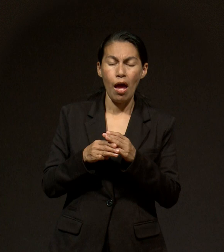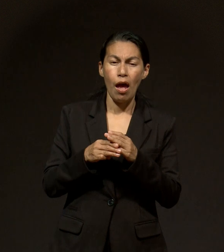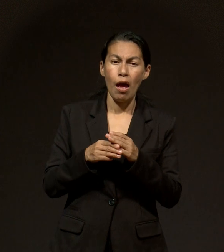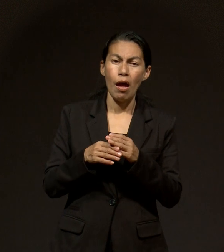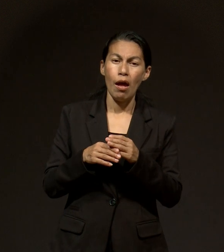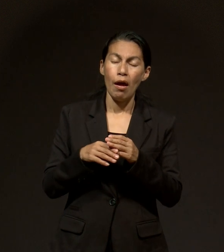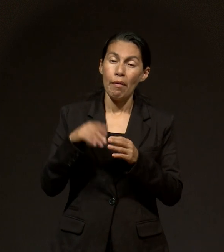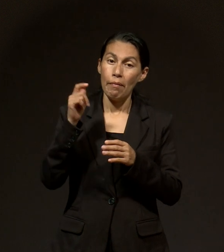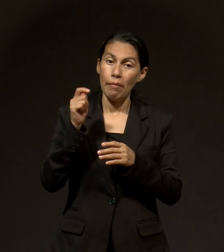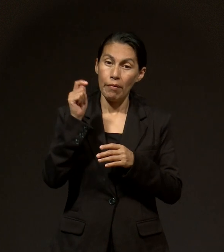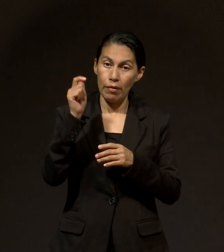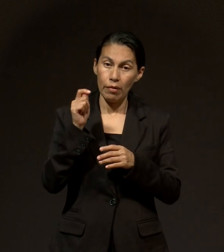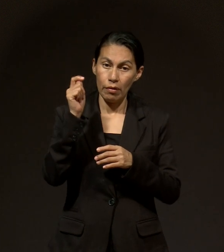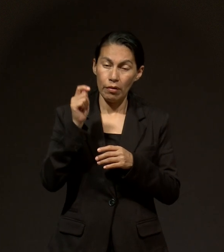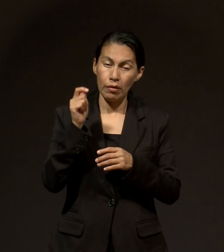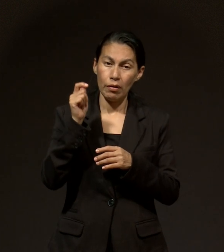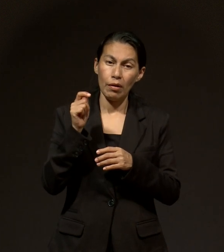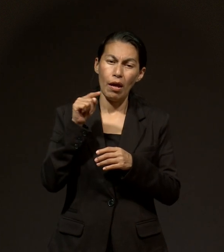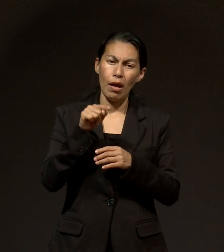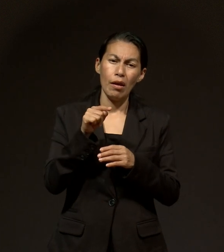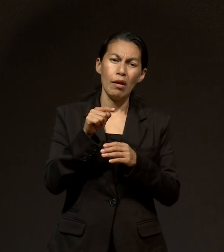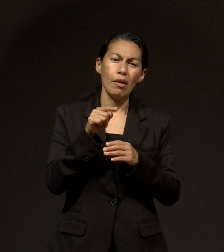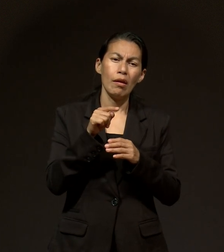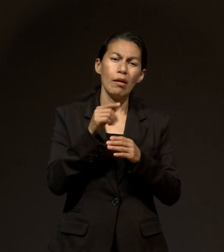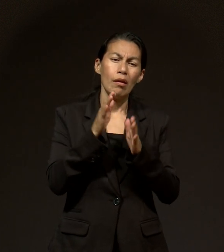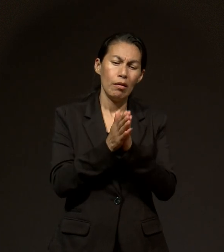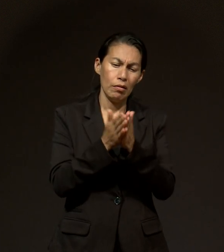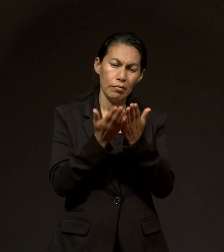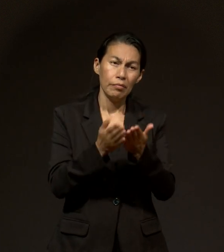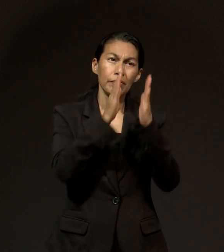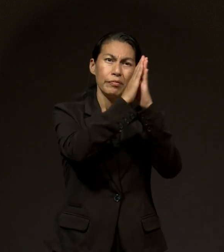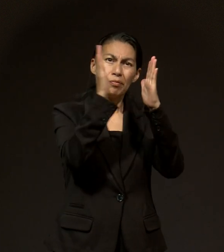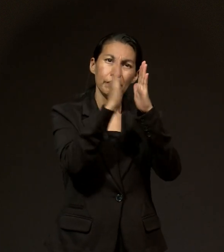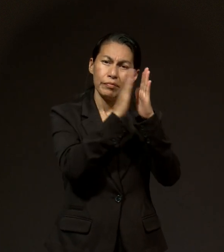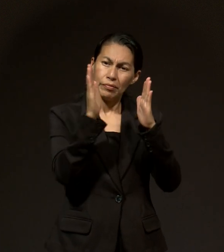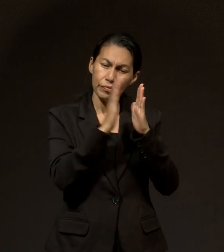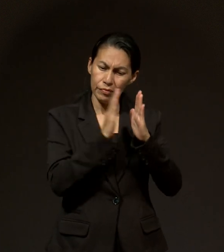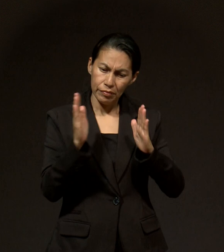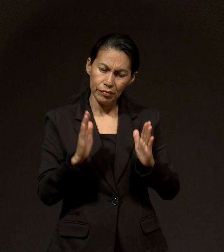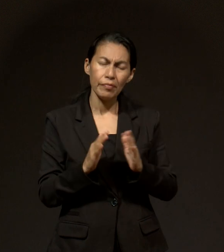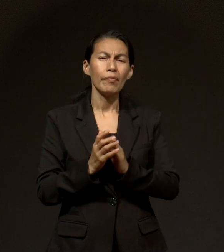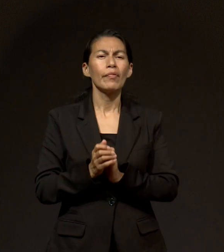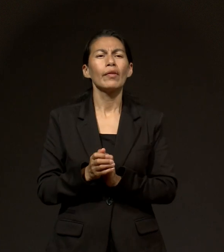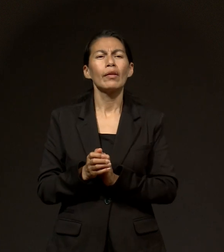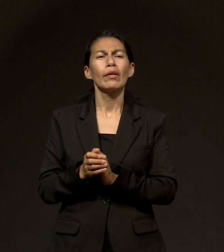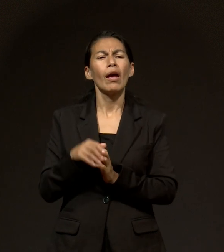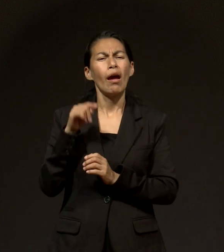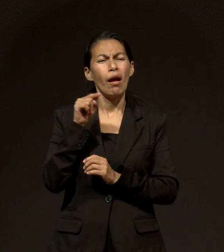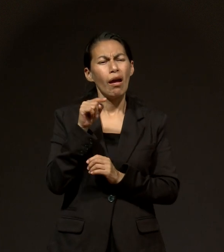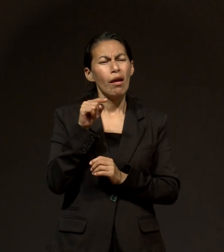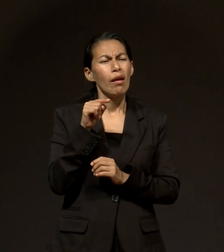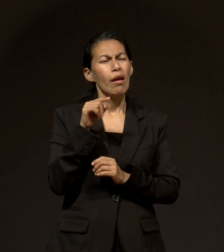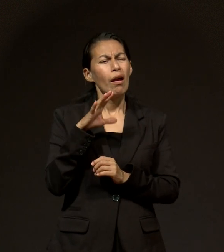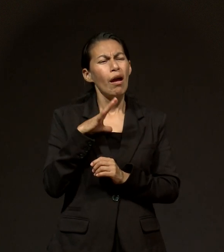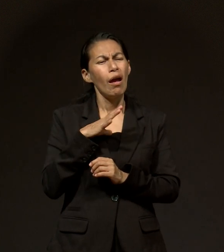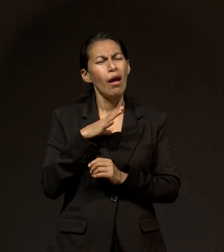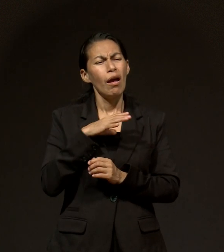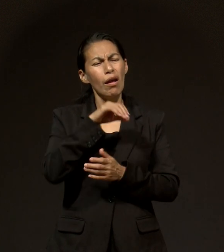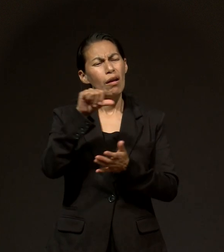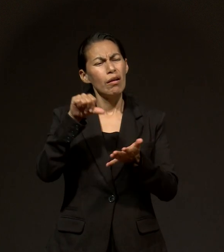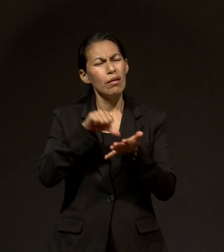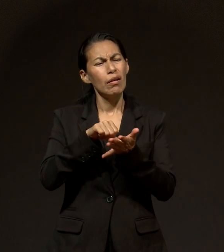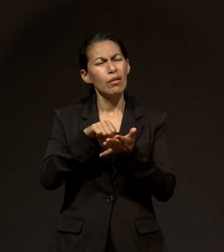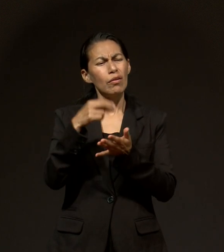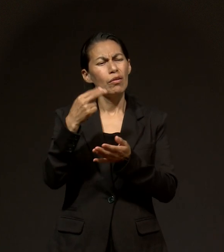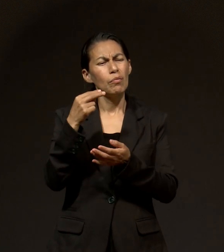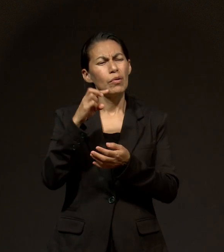Y en la biblioteca, en el Centro White, hay varios libros sobre la Biblia, Camino a Cristo. Y